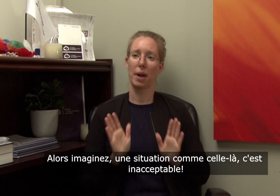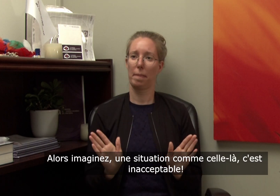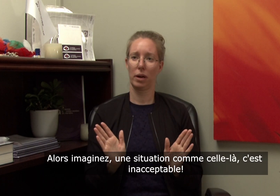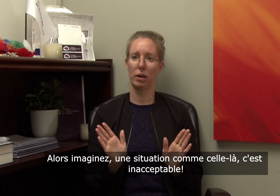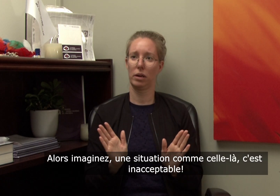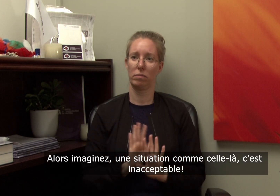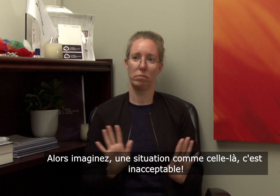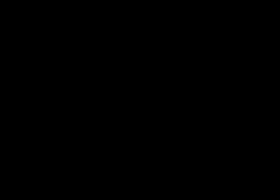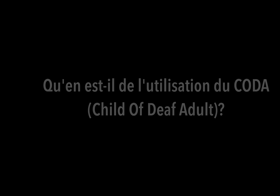comme ça, c'est inacceptable.